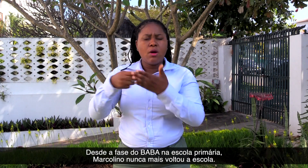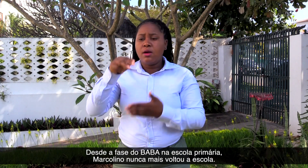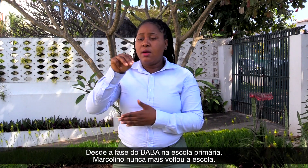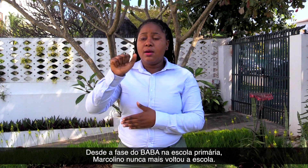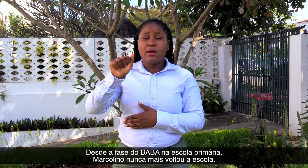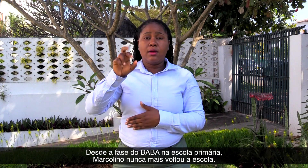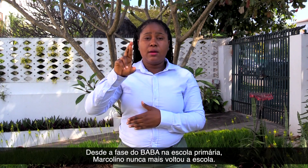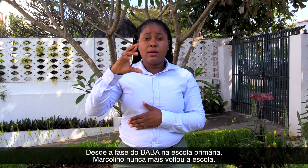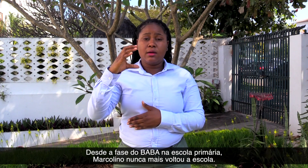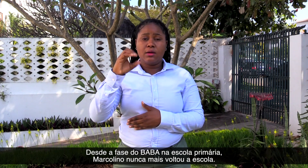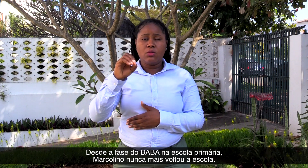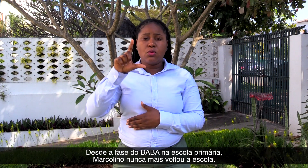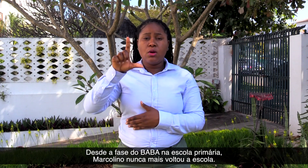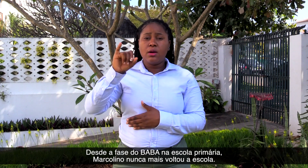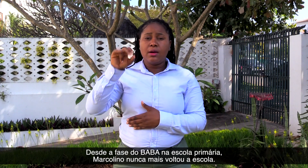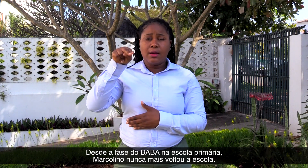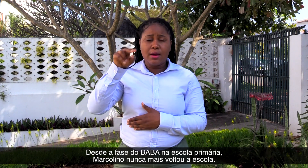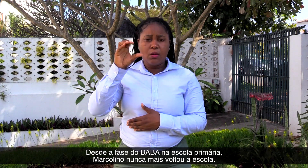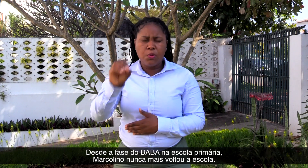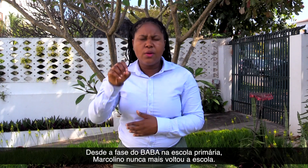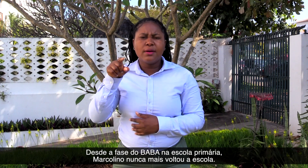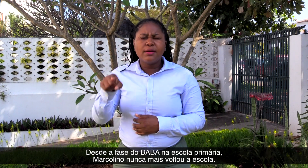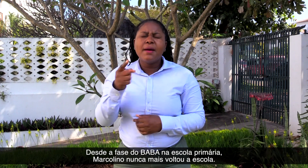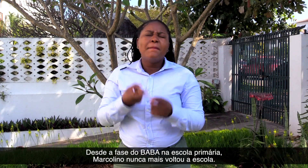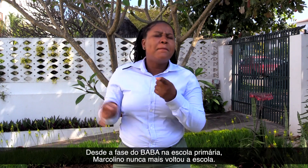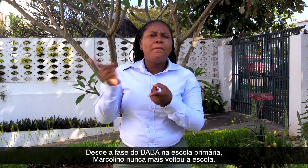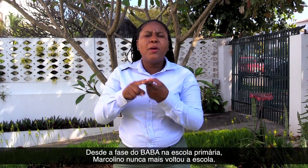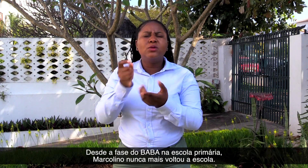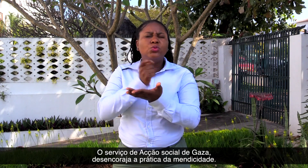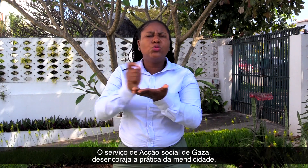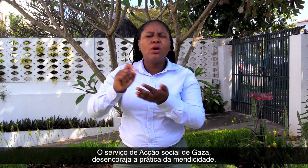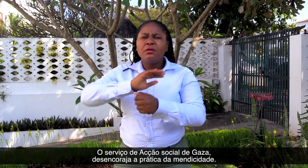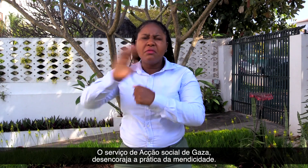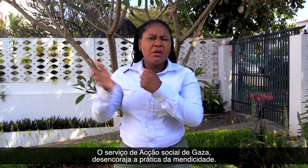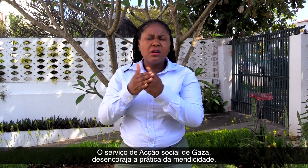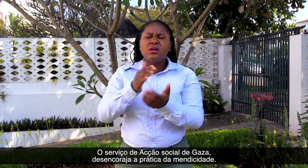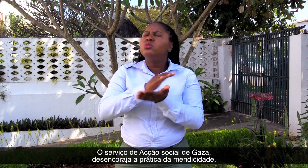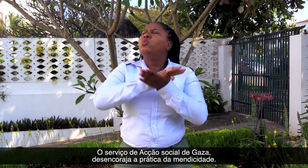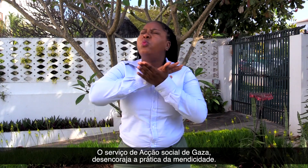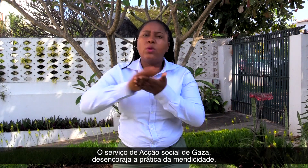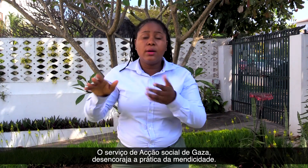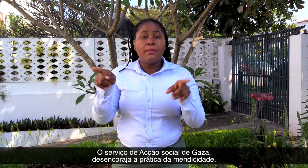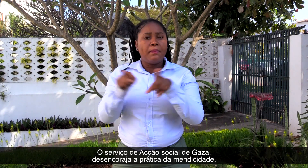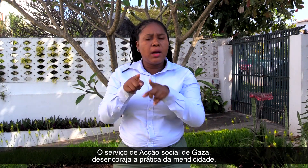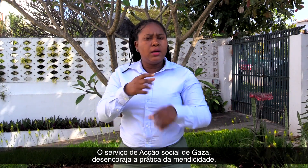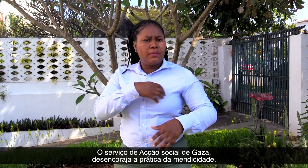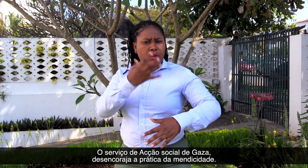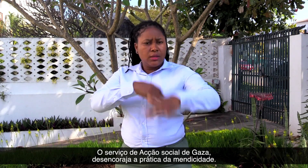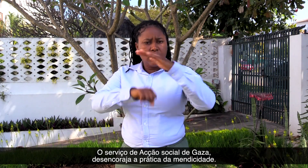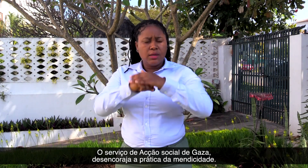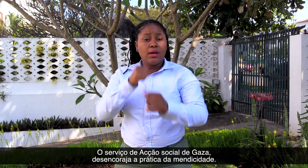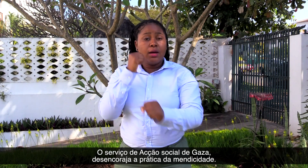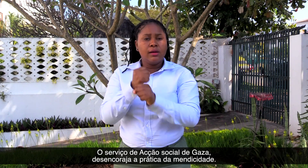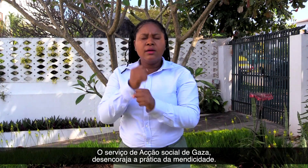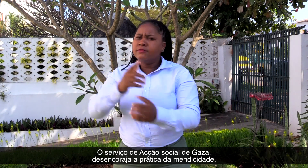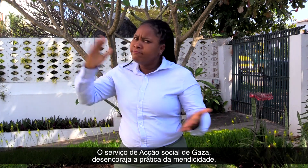Desde a fase do Beabá, na escola primária, Marcolino nunca mais voltou à escola. O Serviço de Ação Social de Gaza desencoraja a